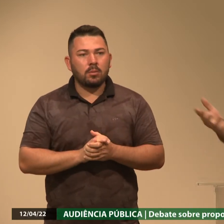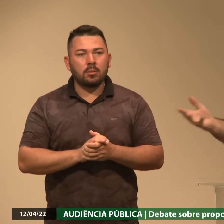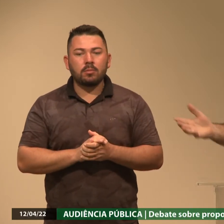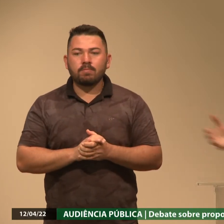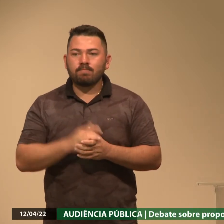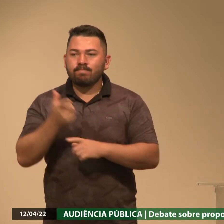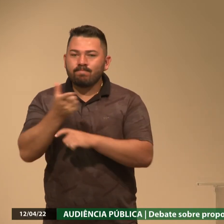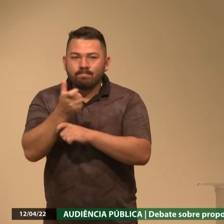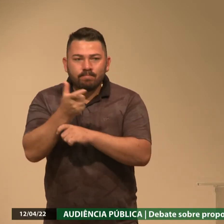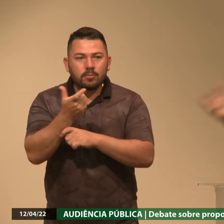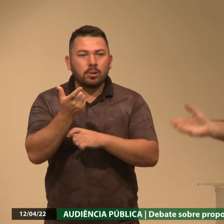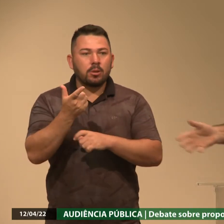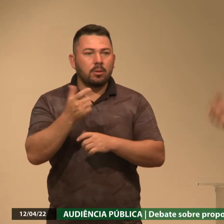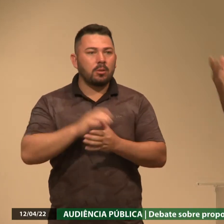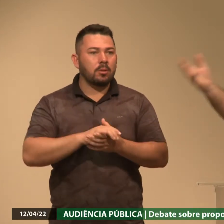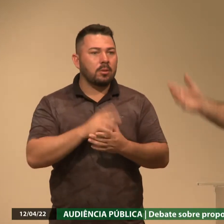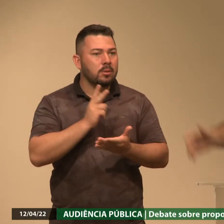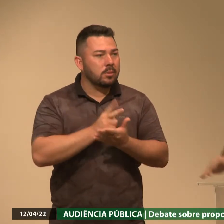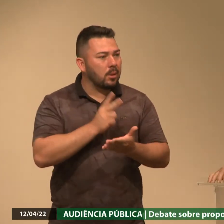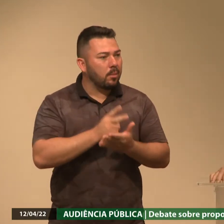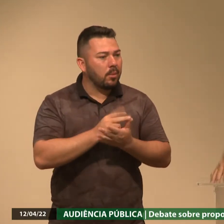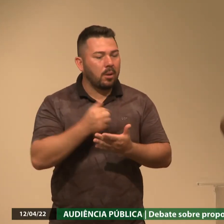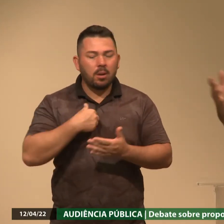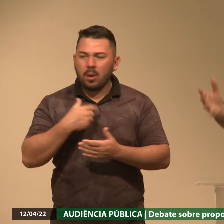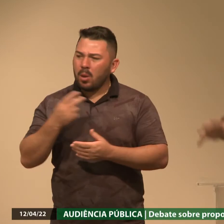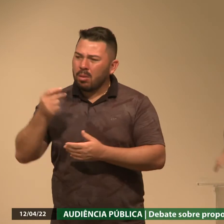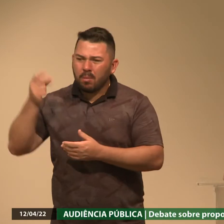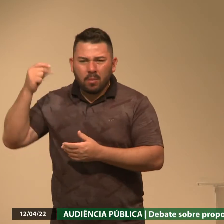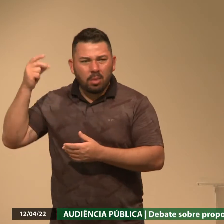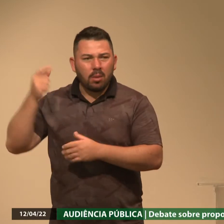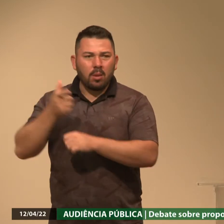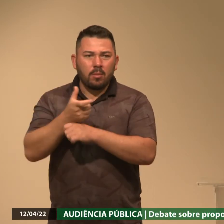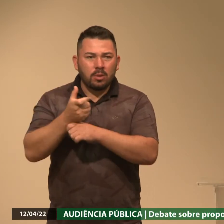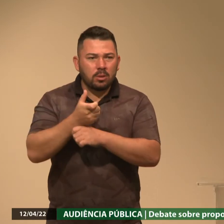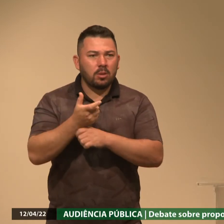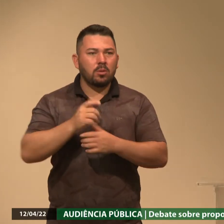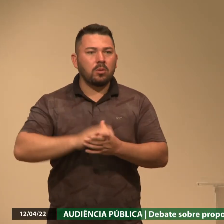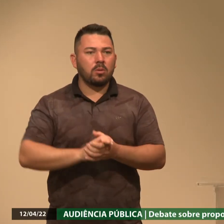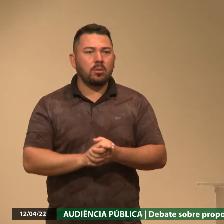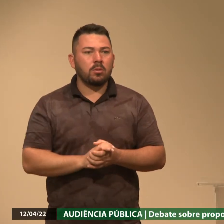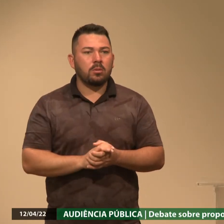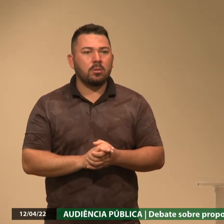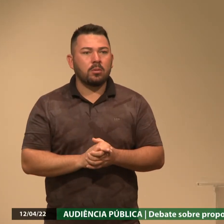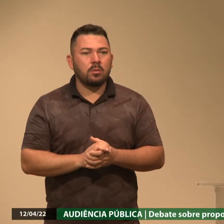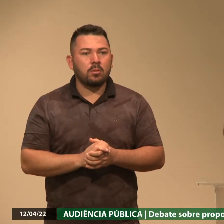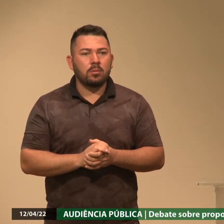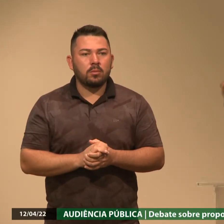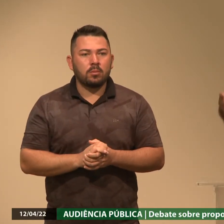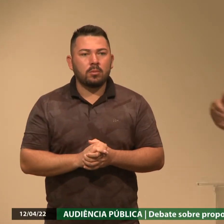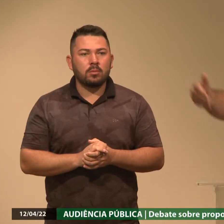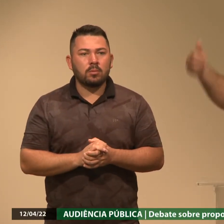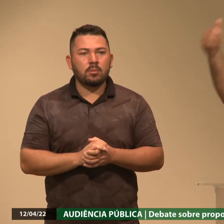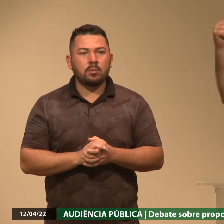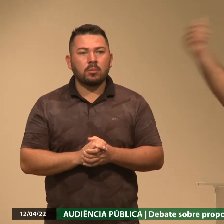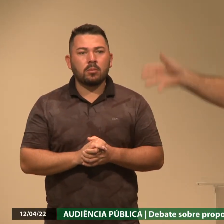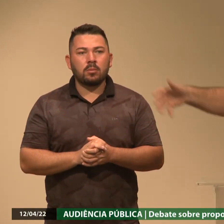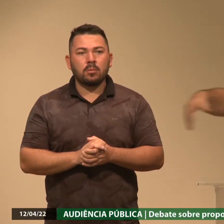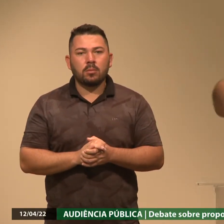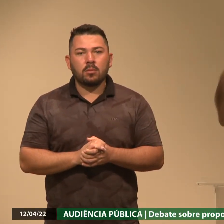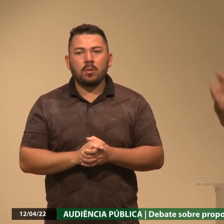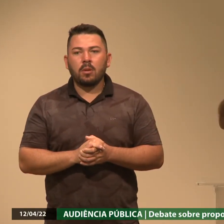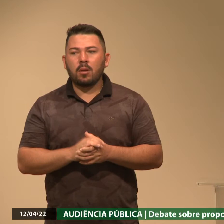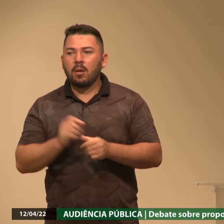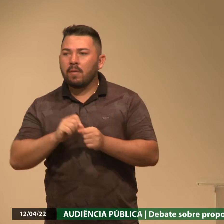os próximos amigos eu fiz a vida toda sua atirador de muitos e muitos anos é uma muito feliz com os amigos após o tiro